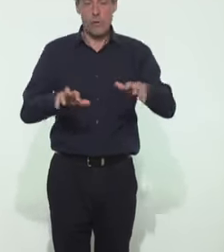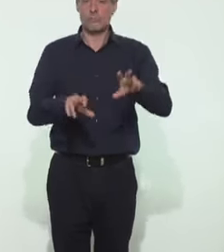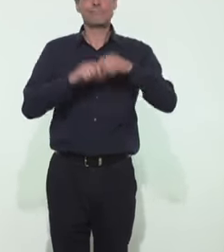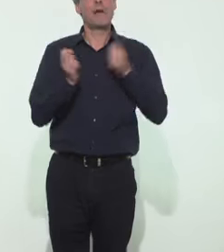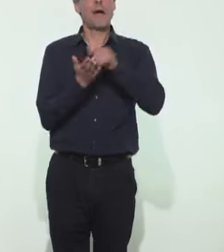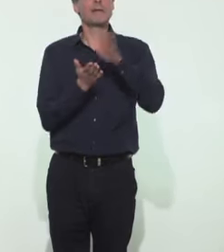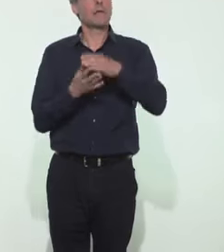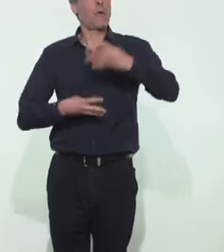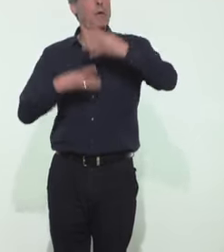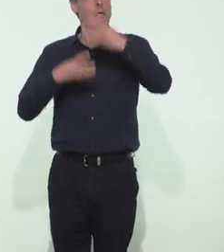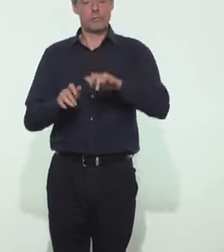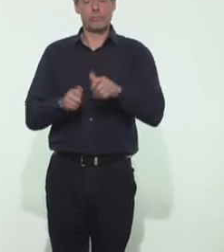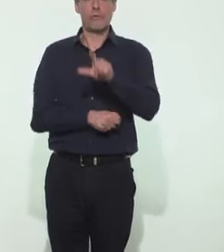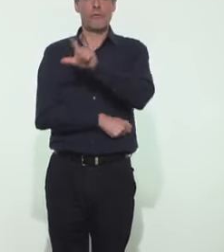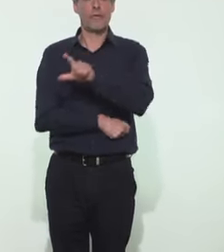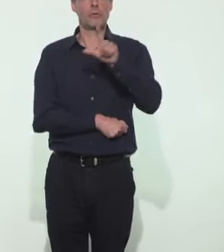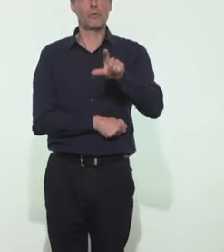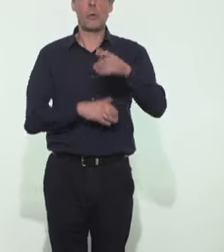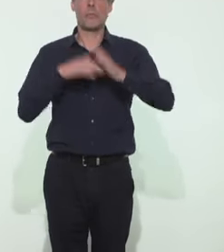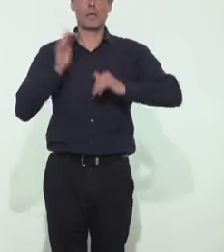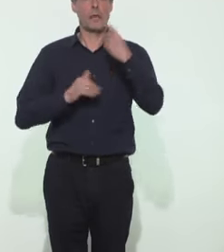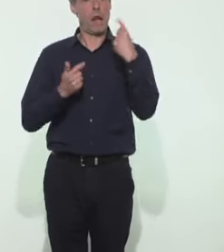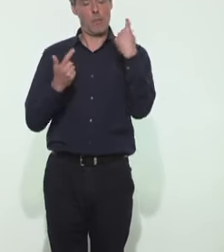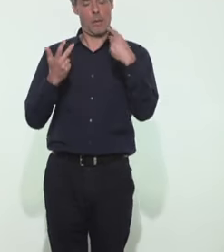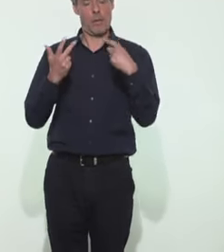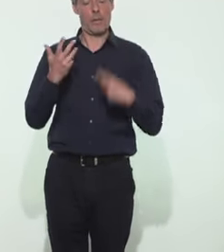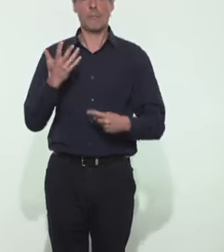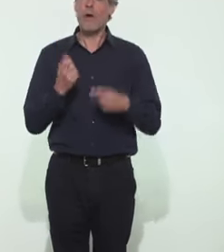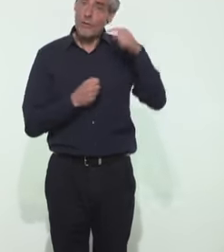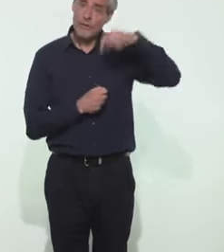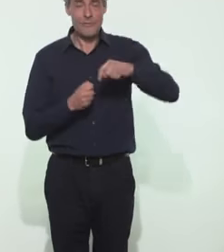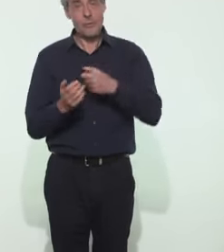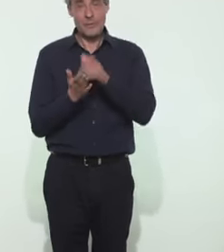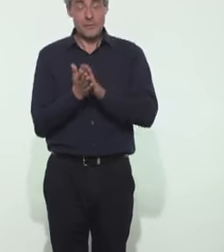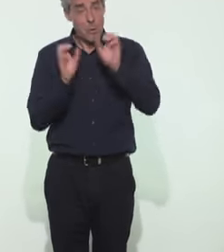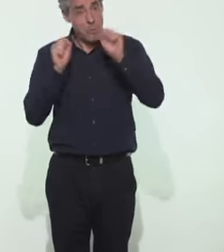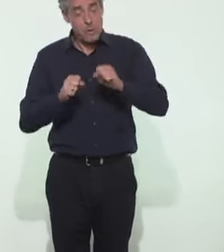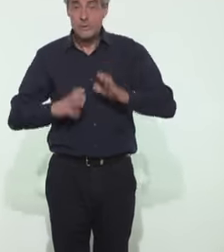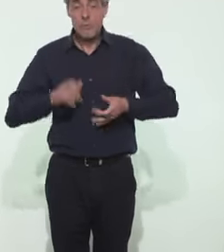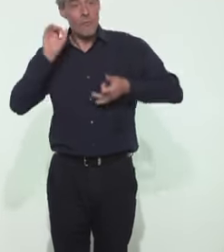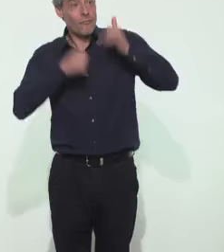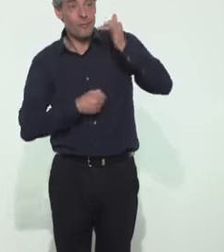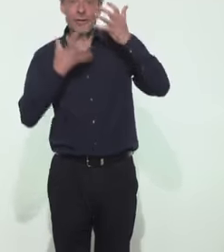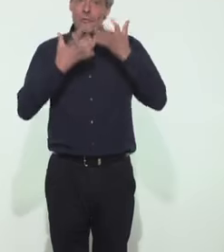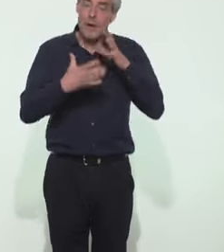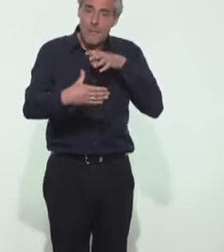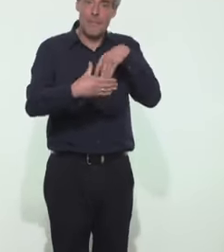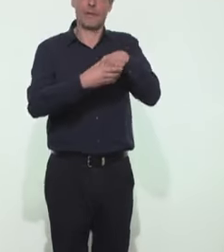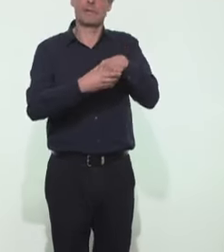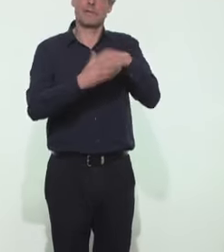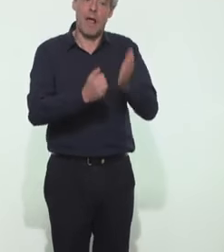s'inscrire sur une liste de 22,2 métier il faut s'y inscrire si vous le souhaitez si vous êtes volontaire si vous voulez aider